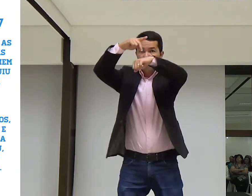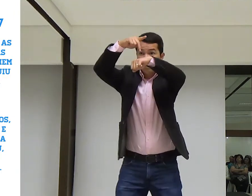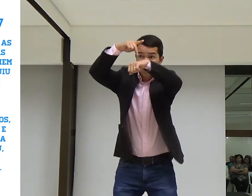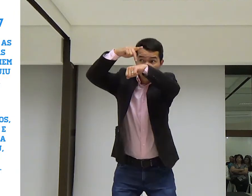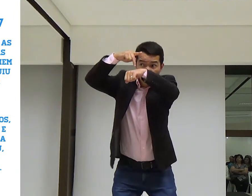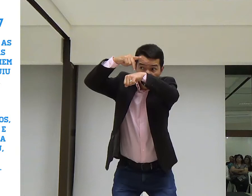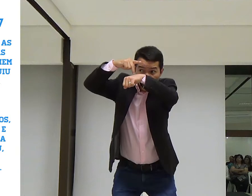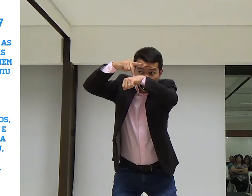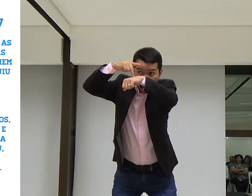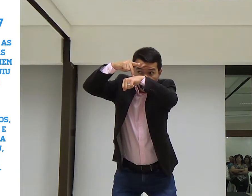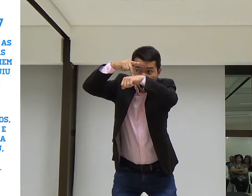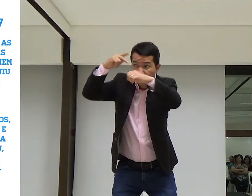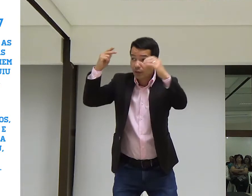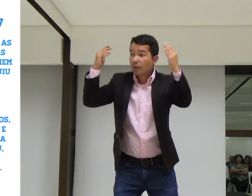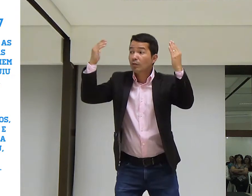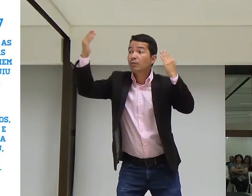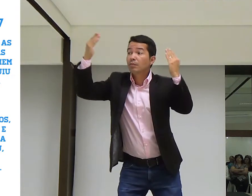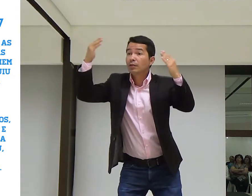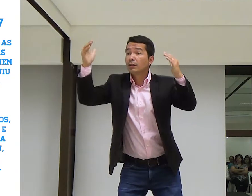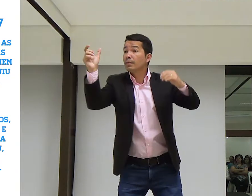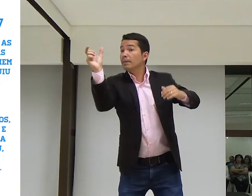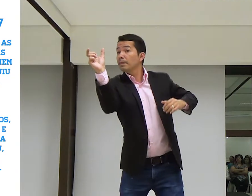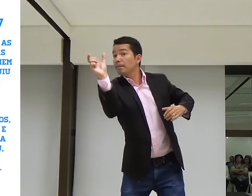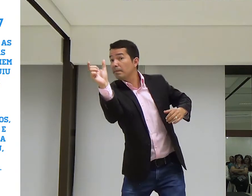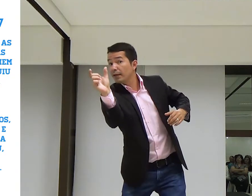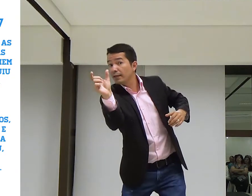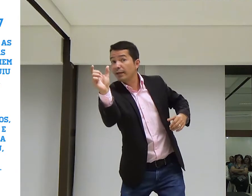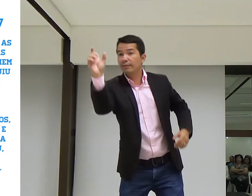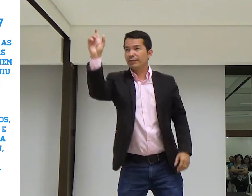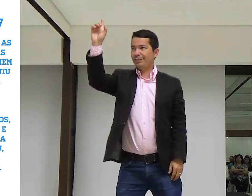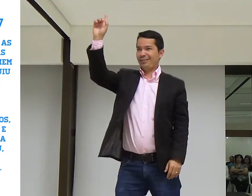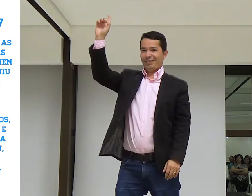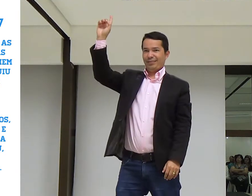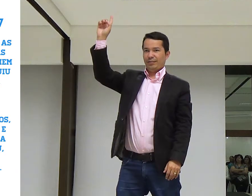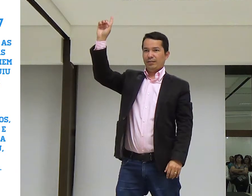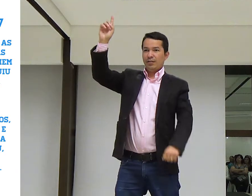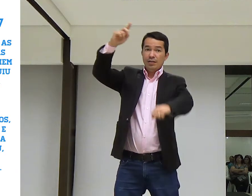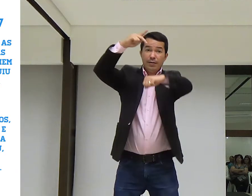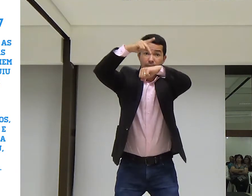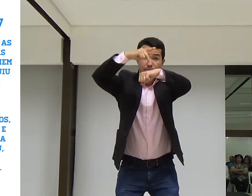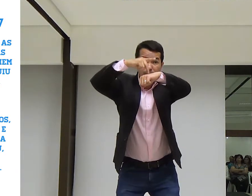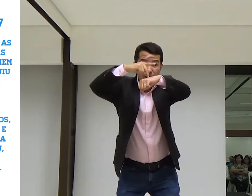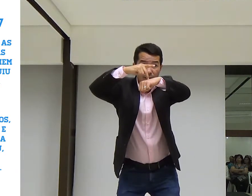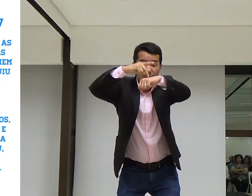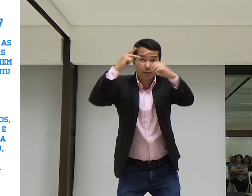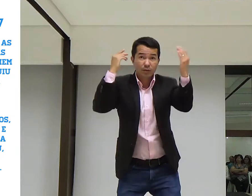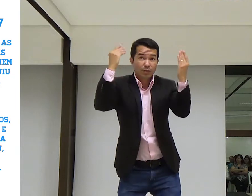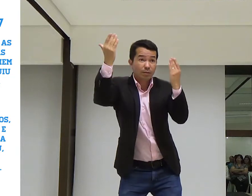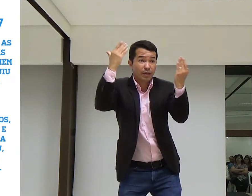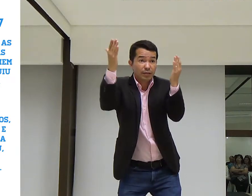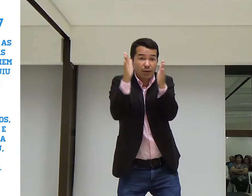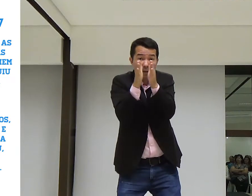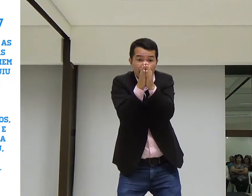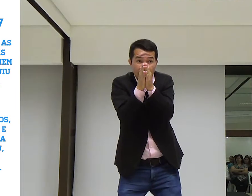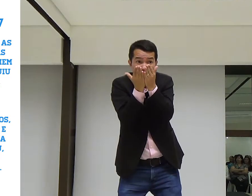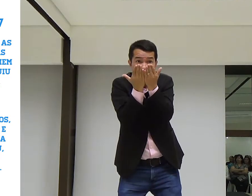alicerces na rocha. Isso é uma comparação da palavra de Deus.